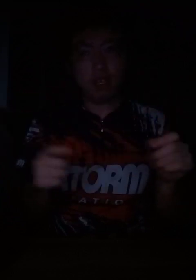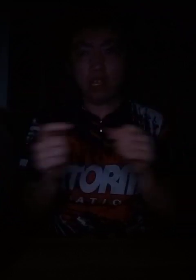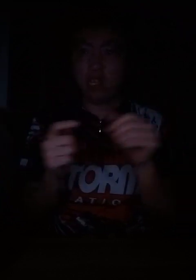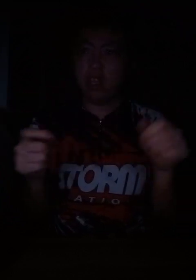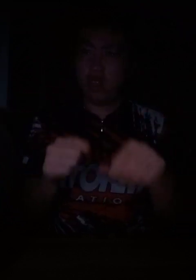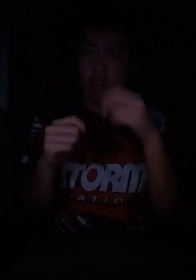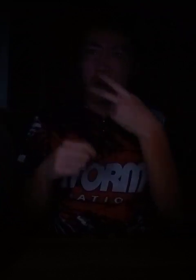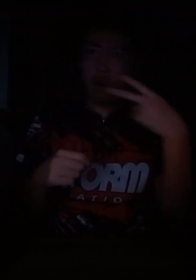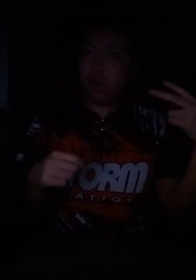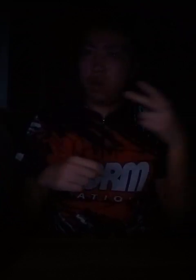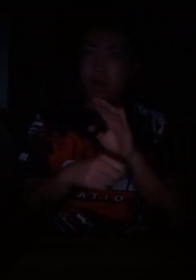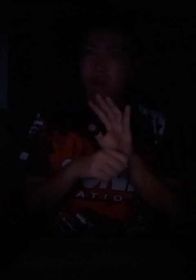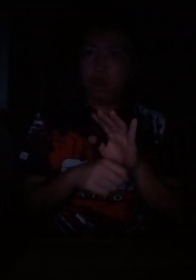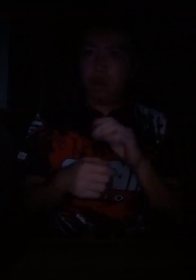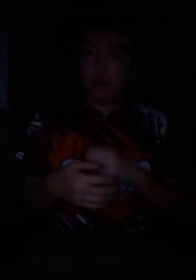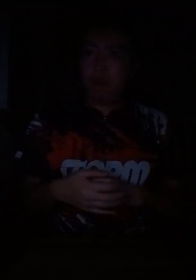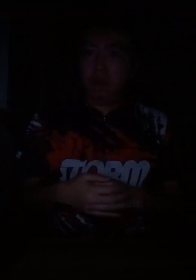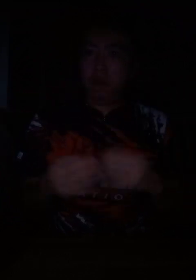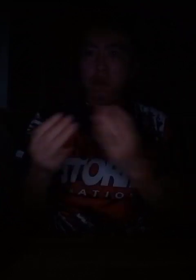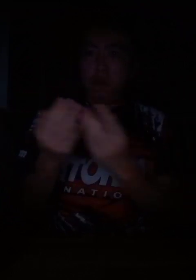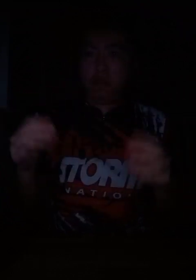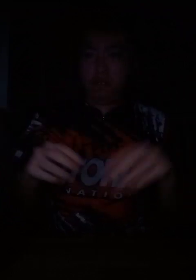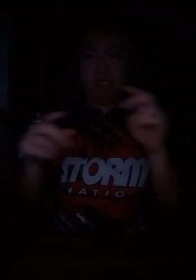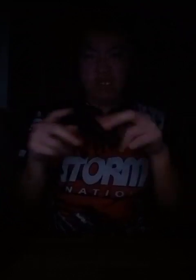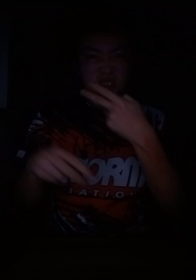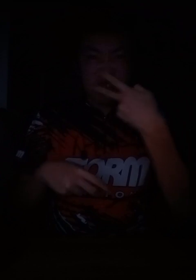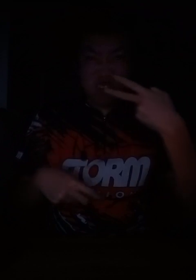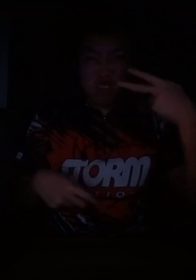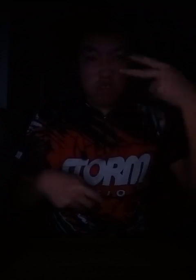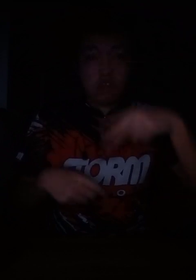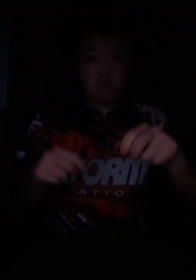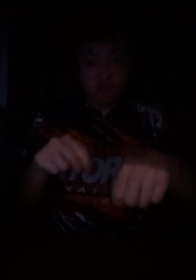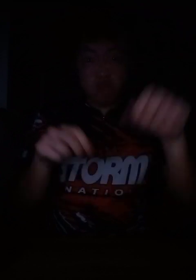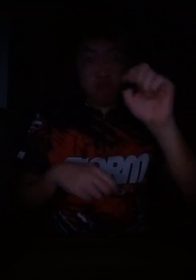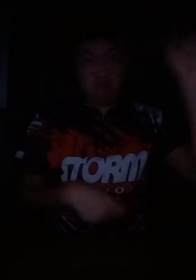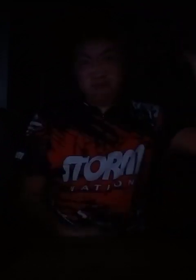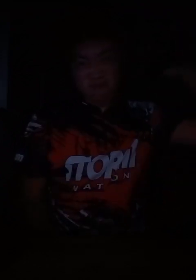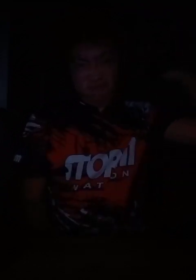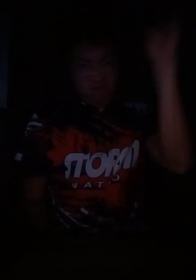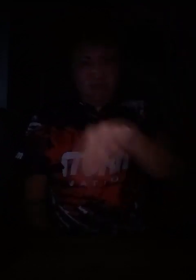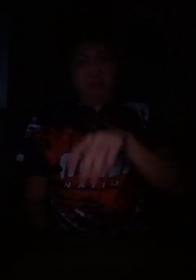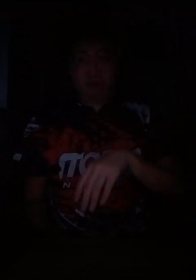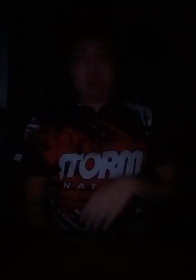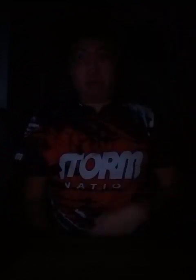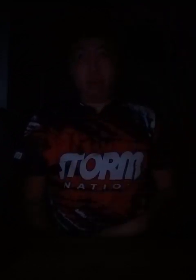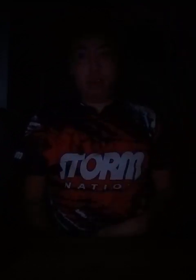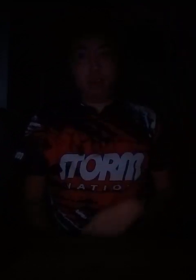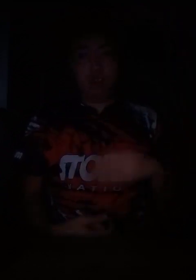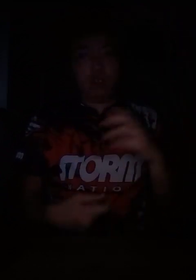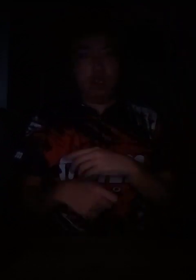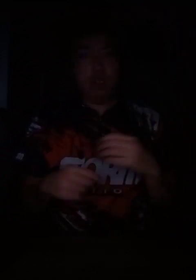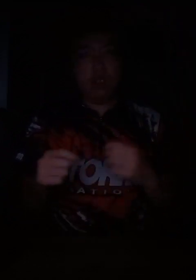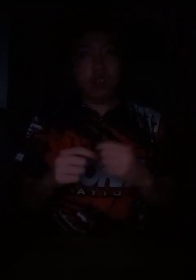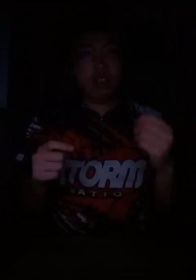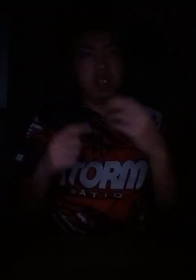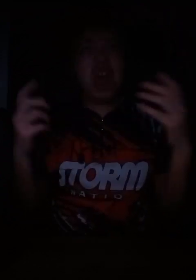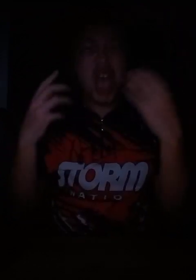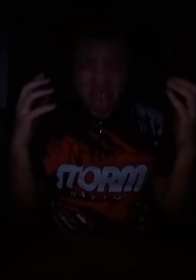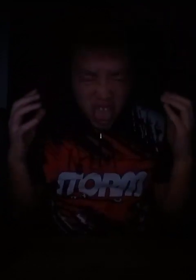꺼내 피우기도 하는데요. 버스 바닥에 버린 담배를 다시 주워 기사 쪽으로 던집니다. 당시 기사를 향해 침을 뱉기도 했는데요.